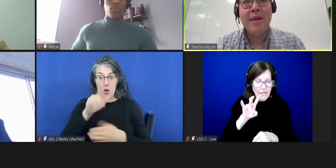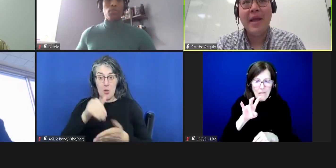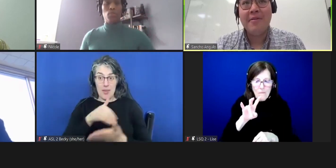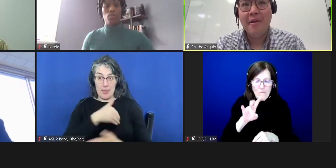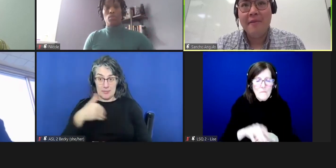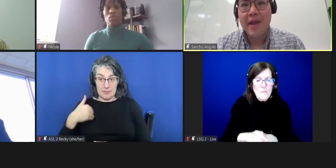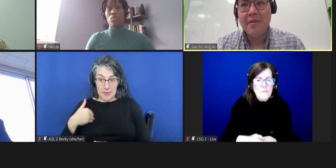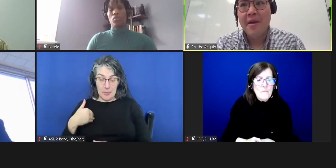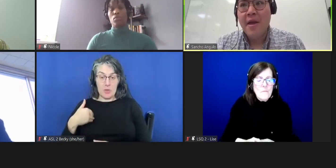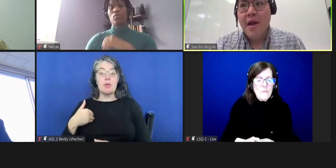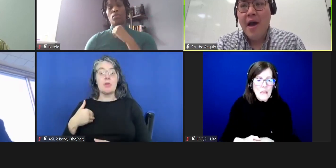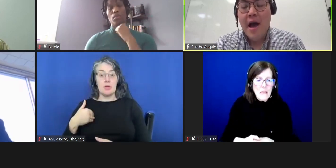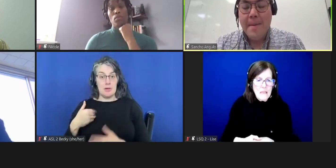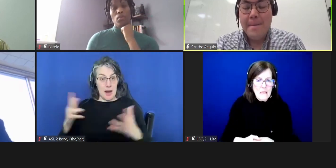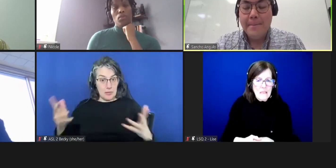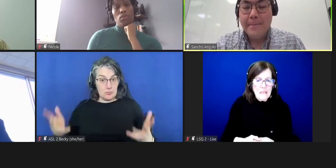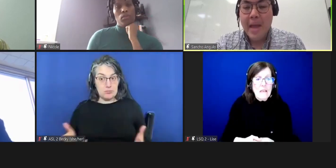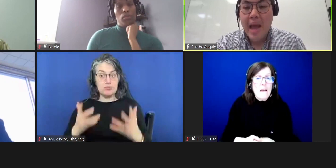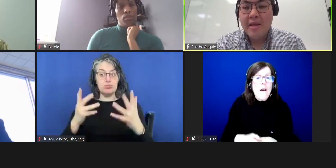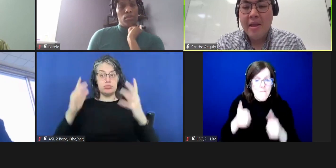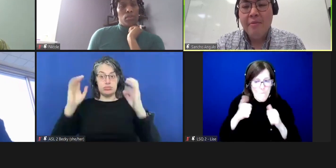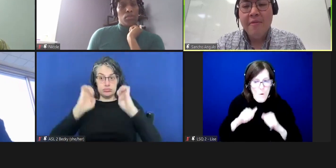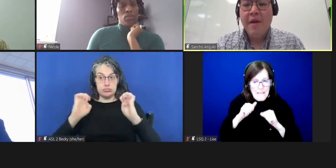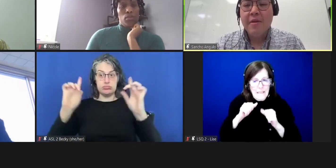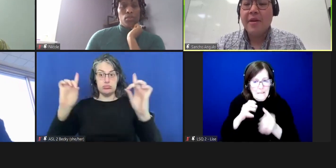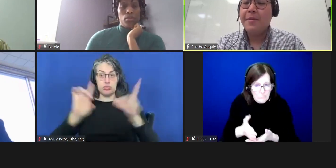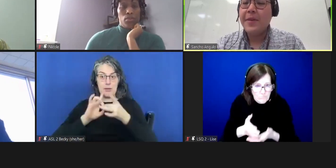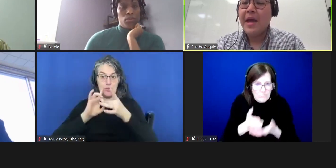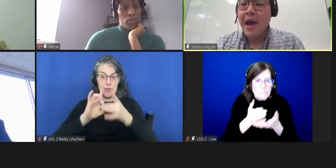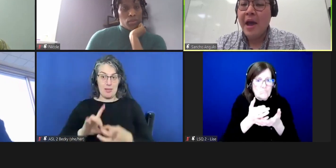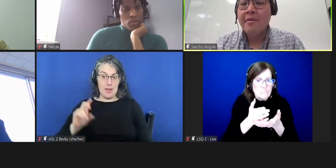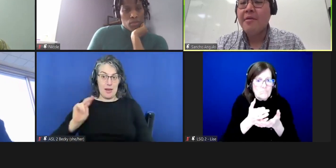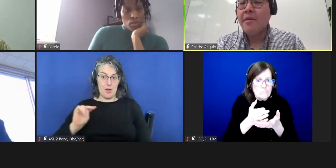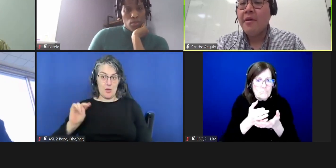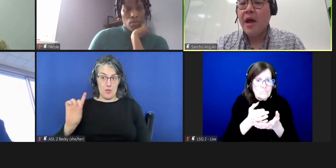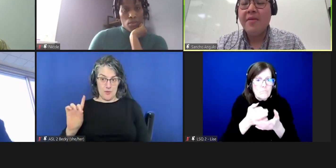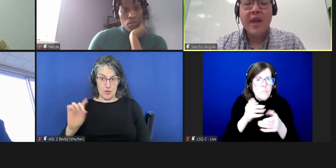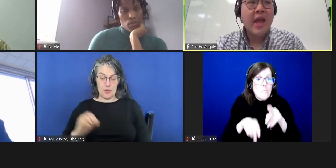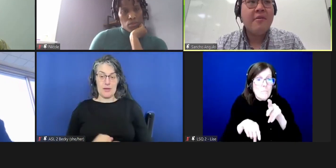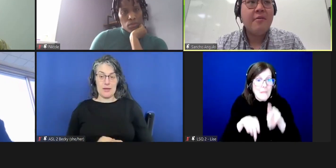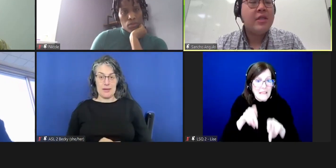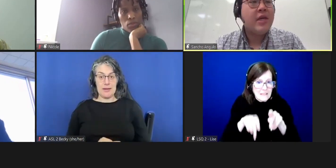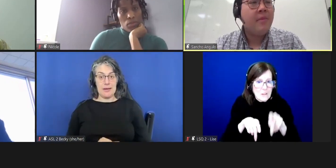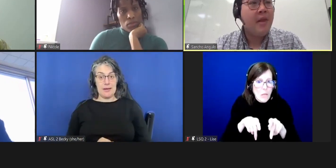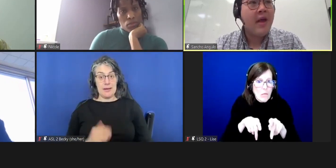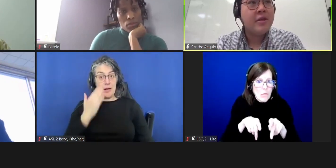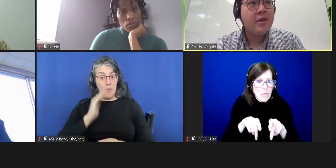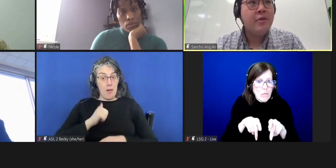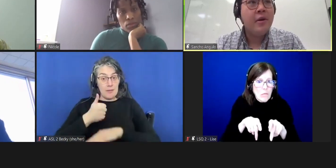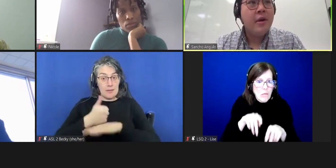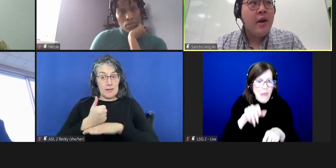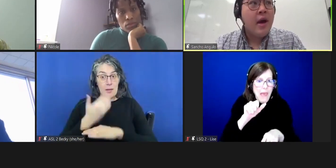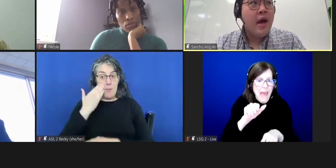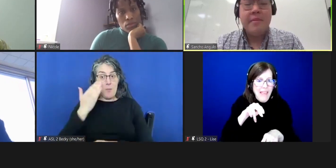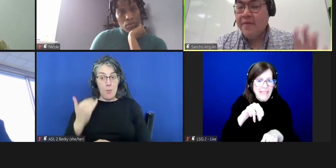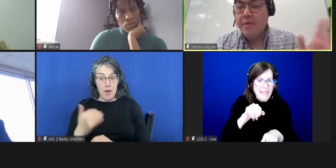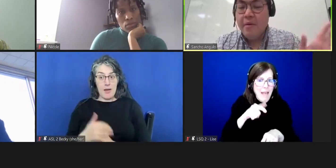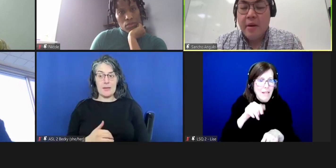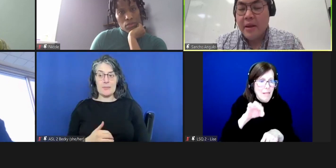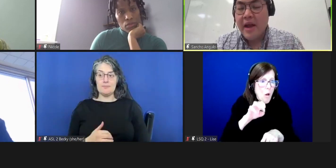donc essayer de venir en aide aux personnes dans une situation analogue dans la fonction publique qui, à ce moment, a été